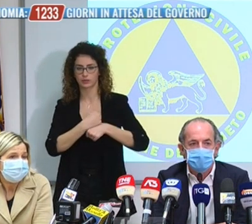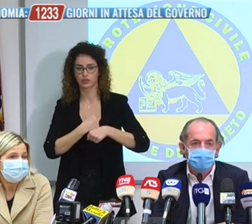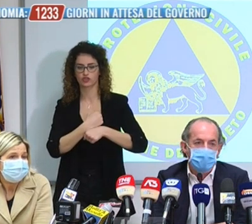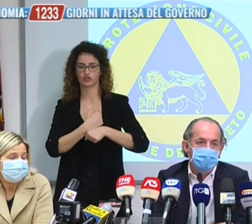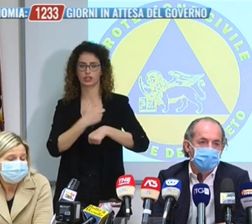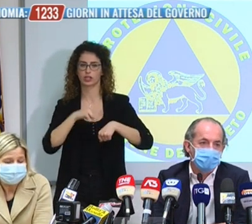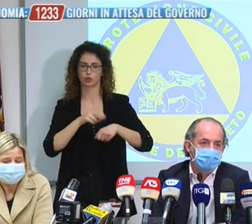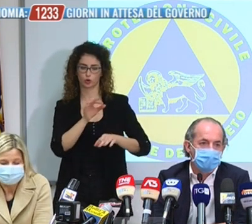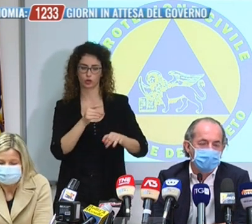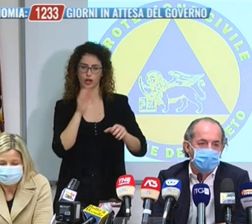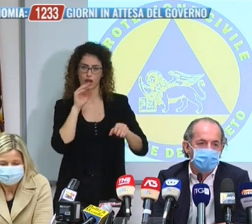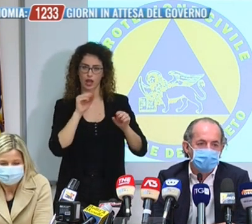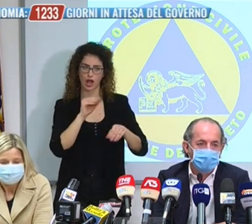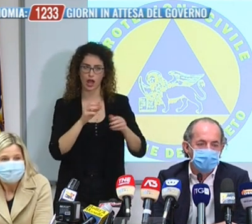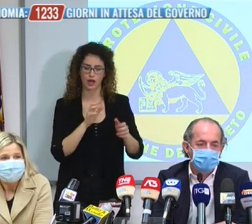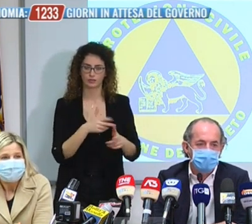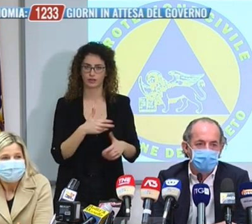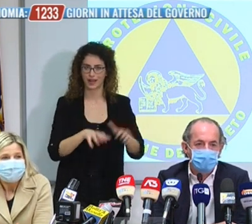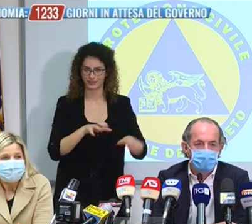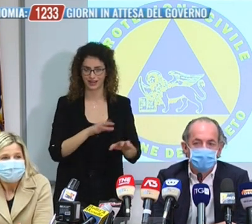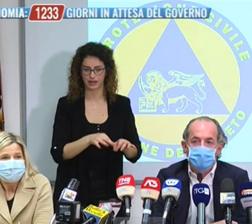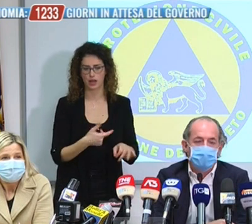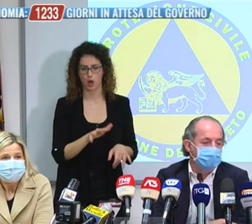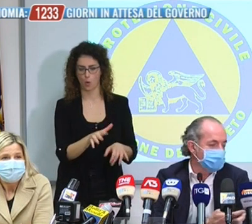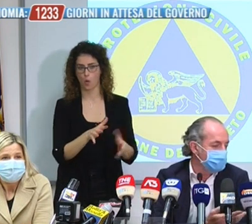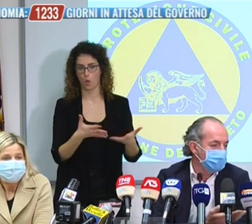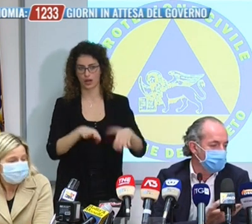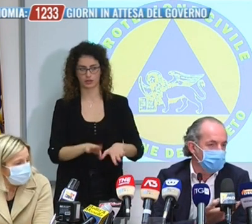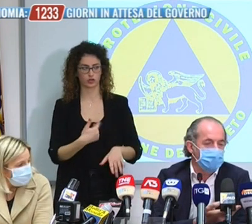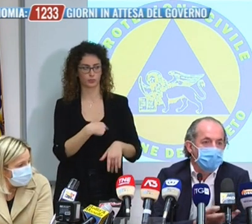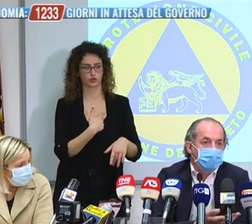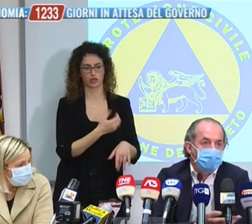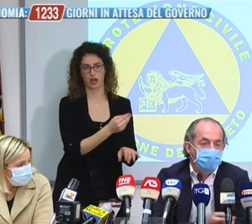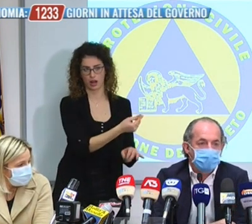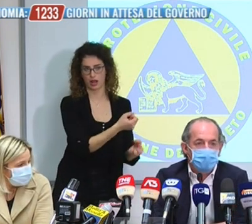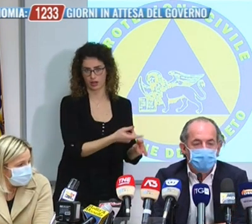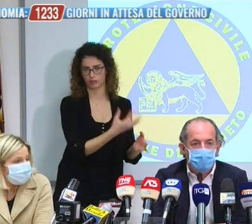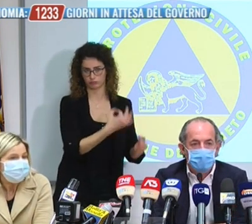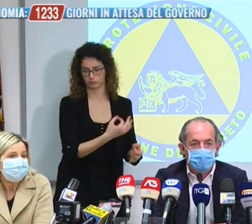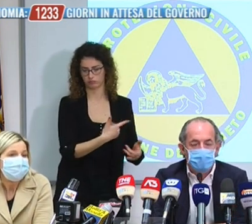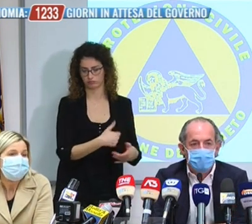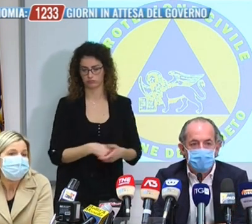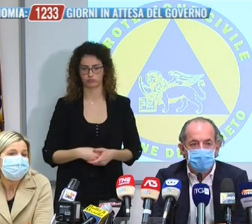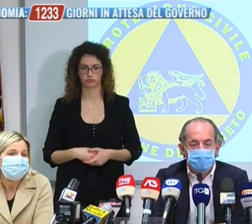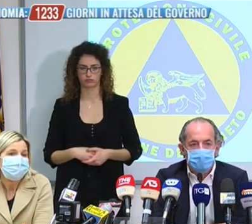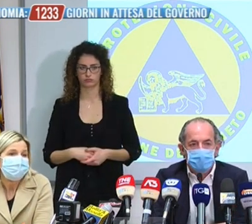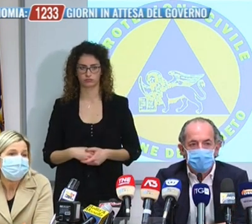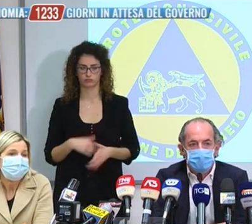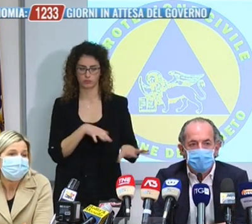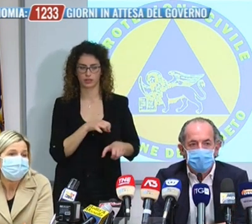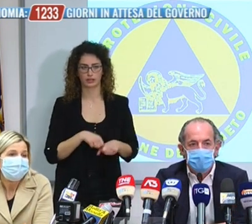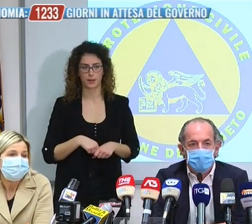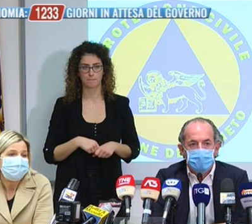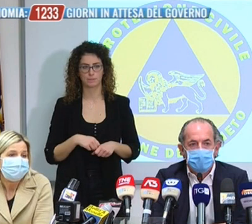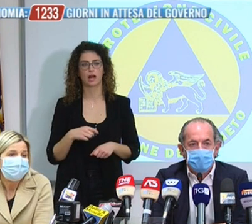sono... Si sta finendo, cioè la stragrande maggioranza è stata fatta. Dopo, se volete dati esatti, li recupereremo. E